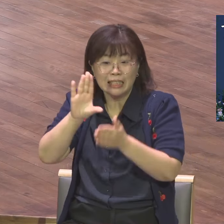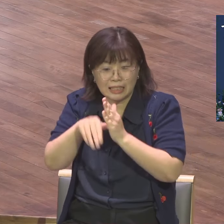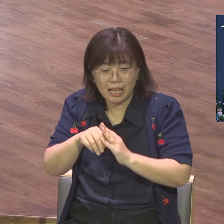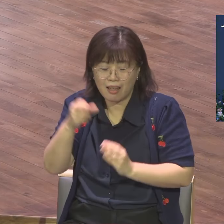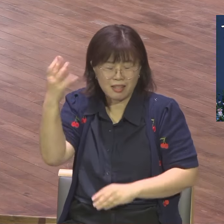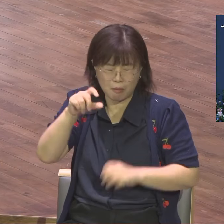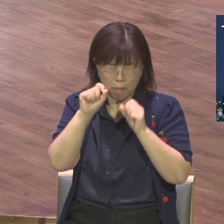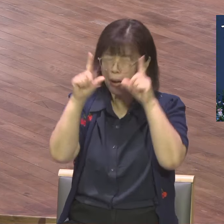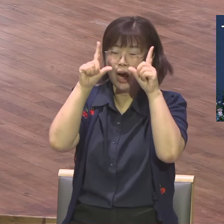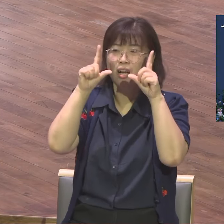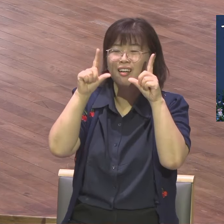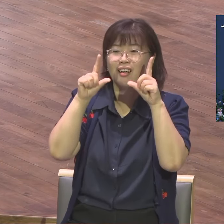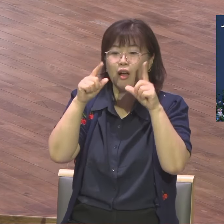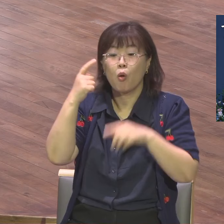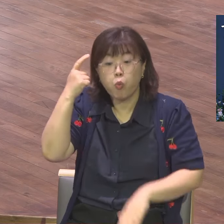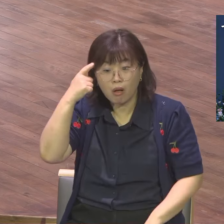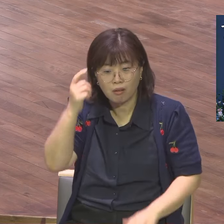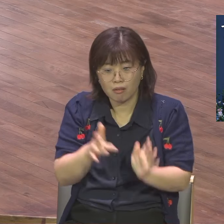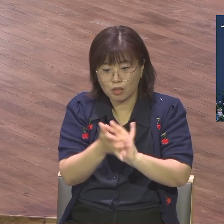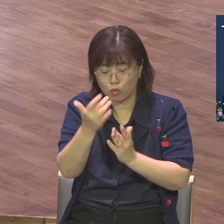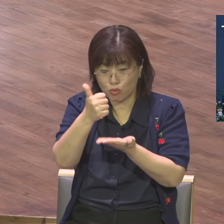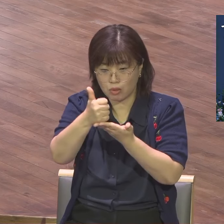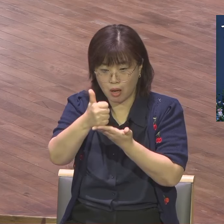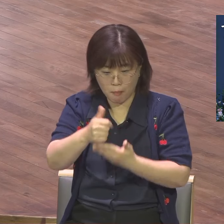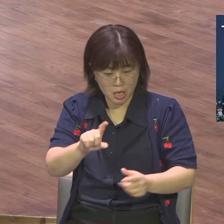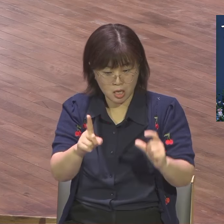예수님 이름을 잊어버렸어.